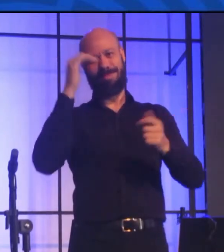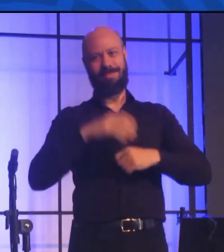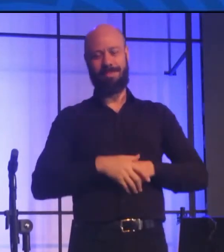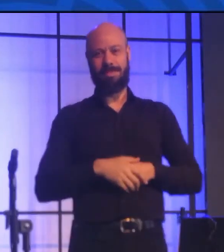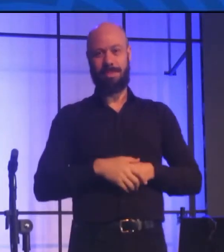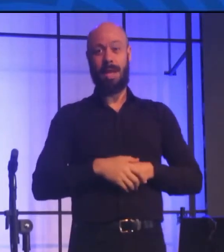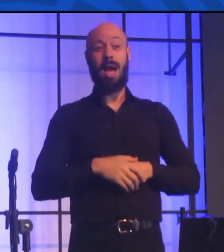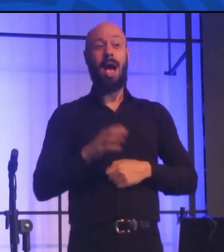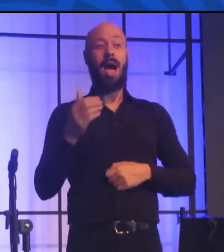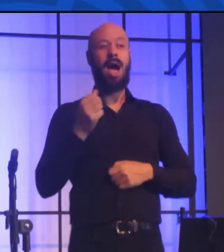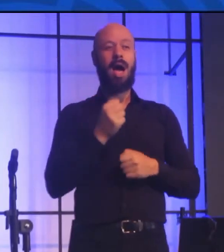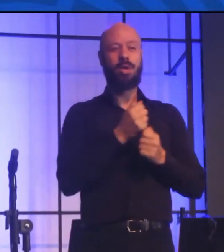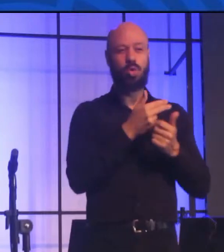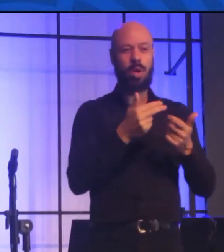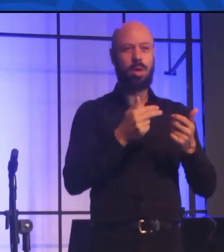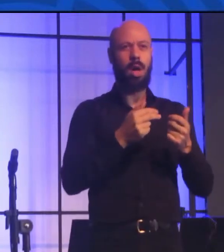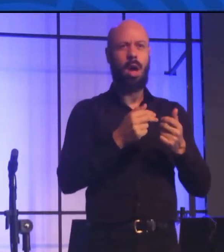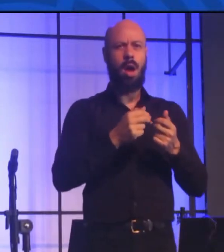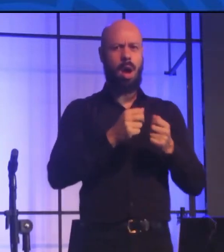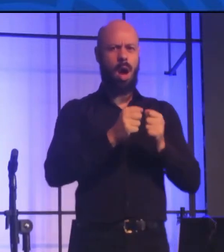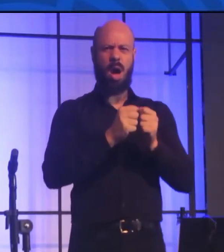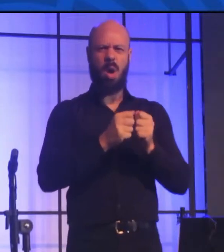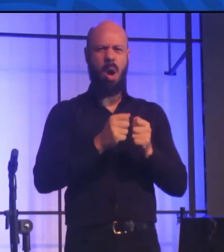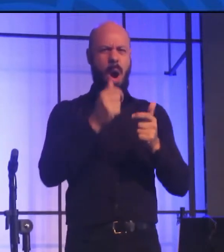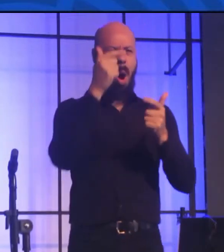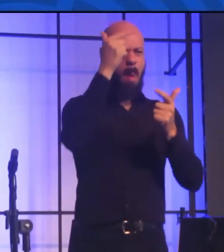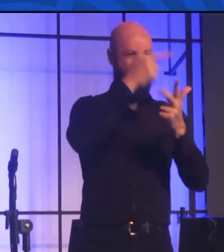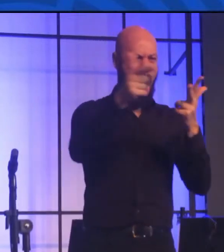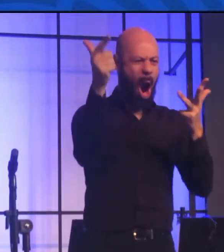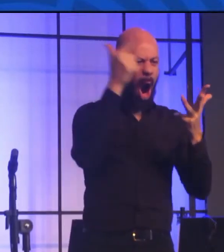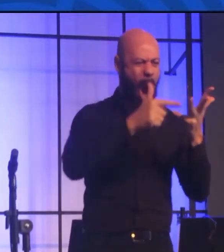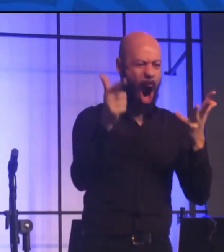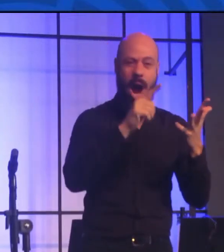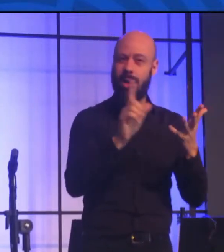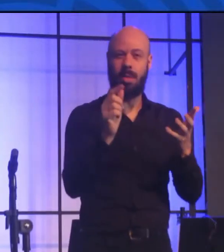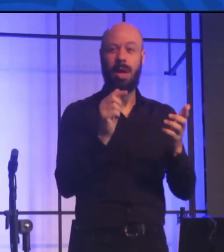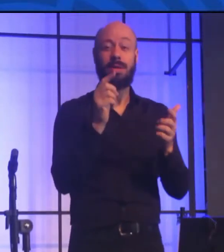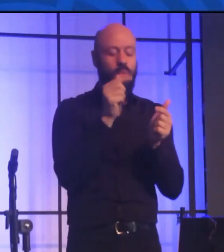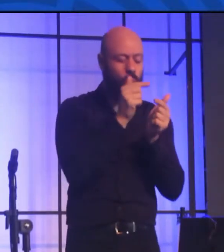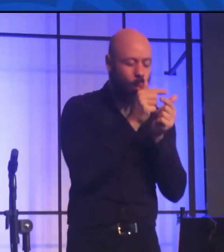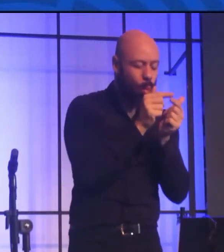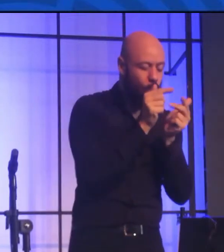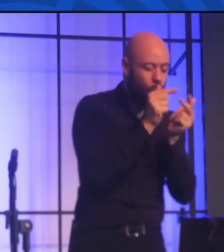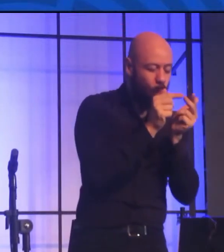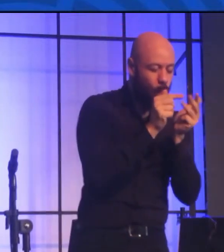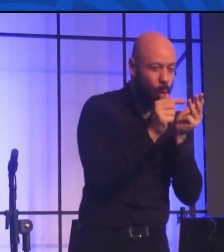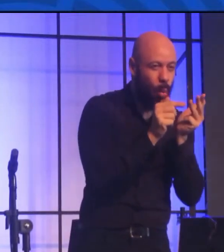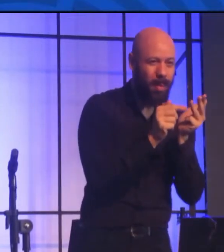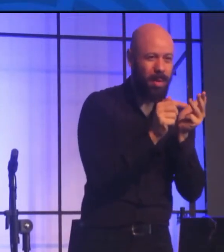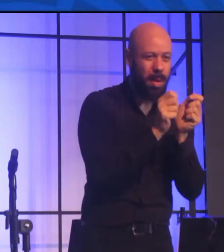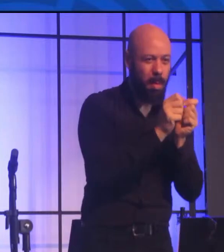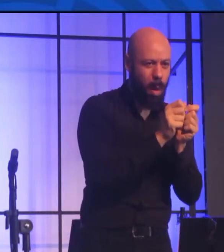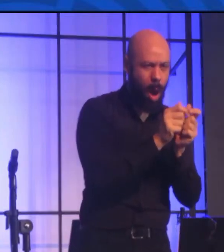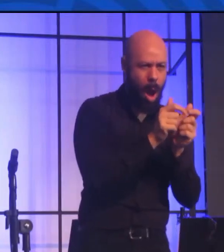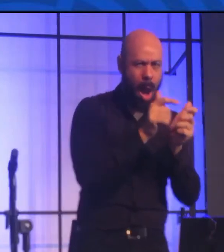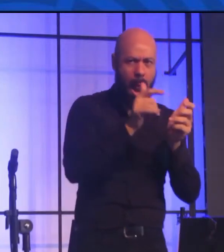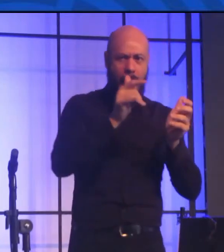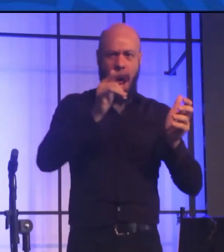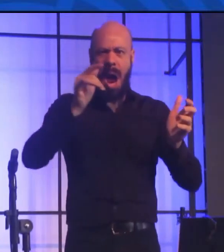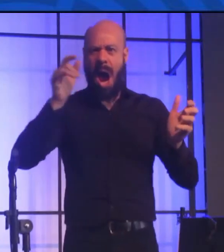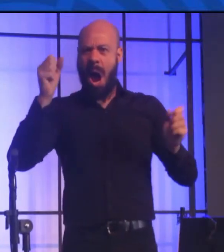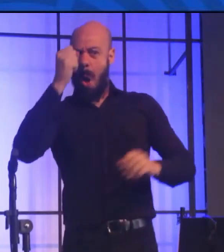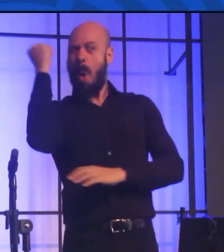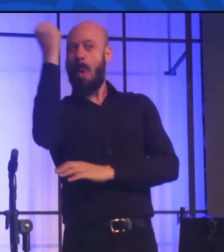pequeno. A maioria das lutas que você vai enfrentar começam de uma maneira pequena, mas